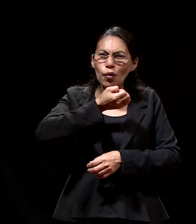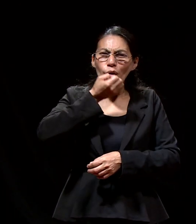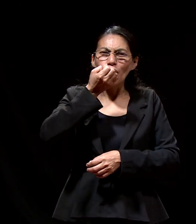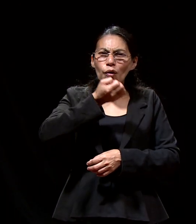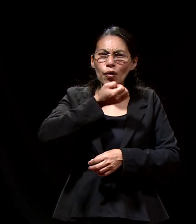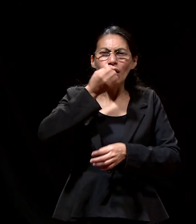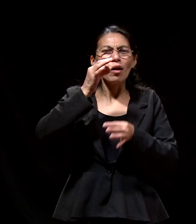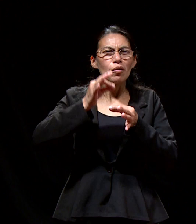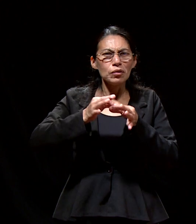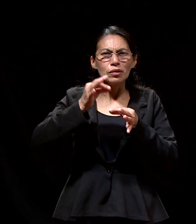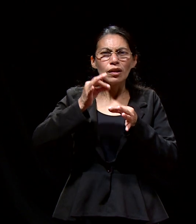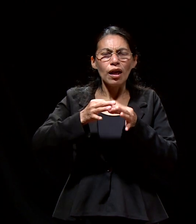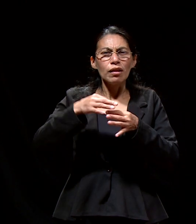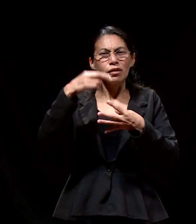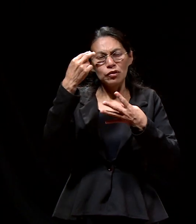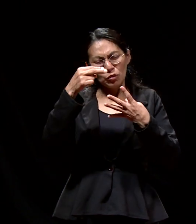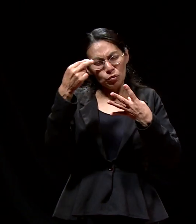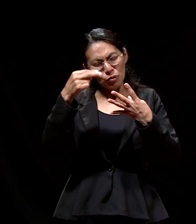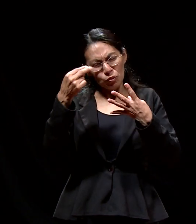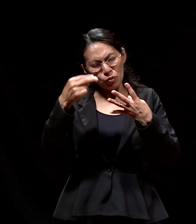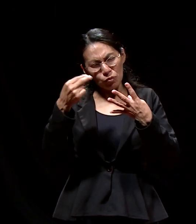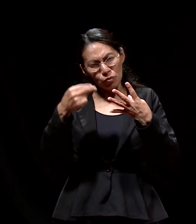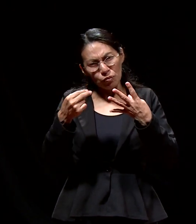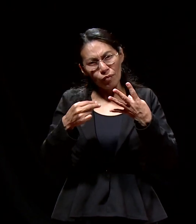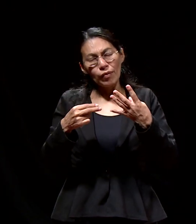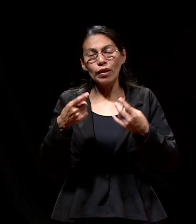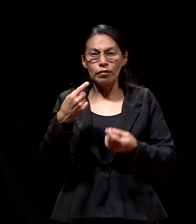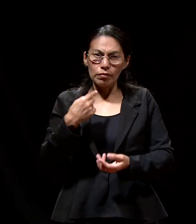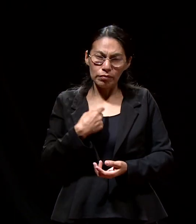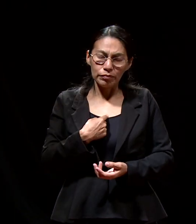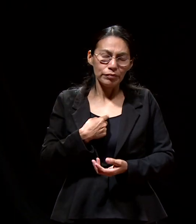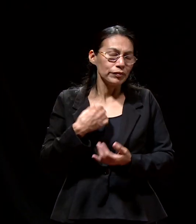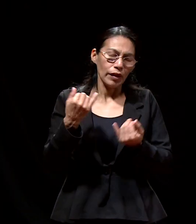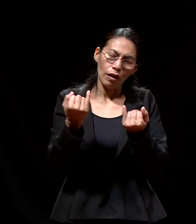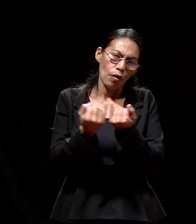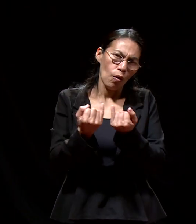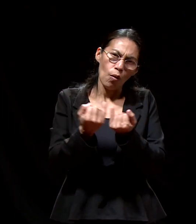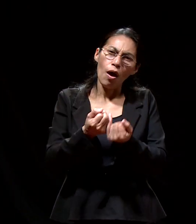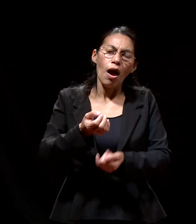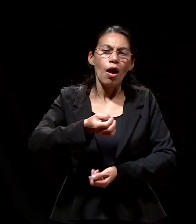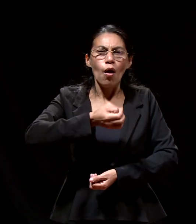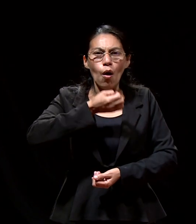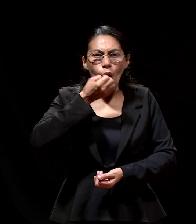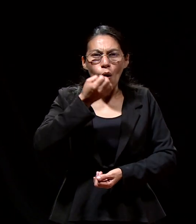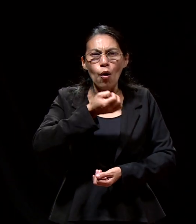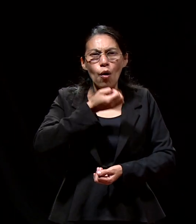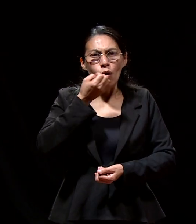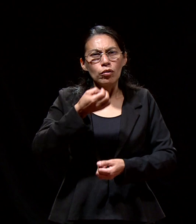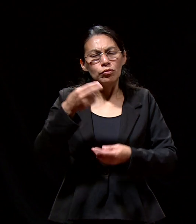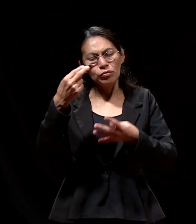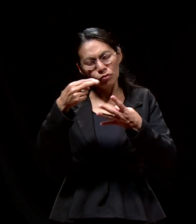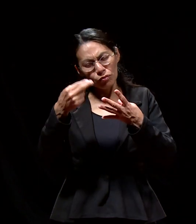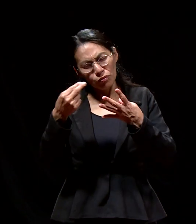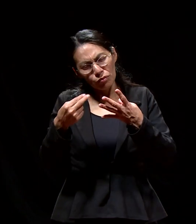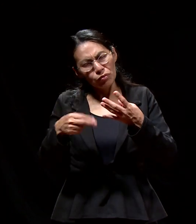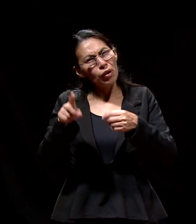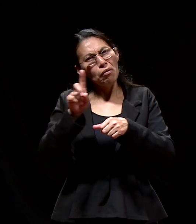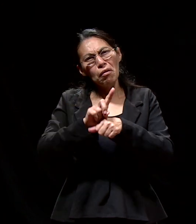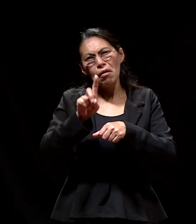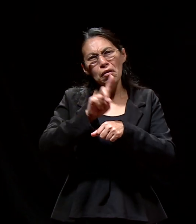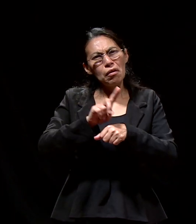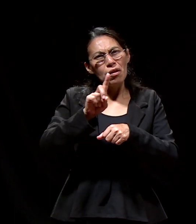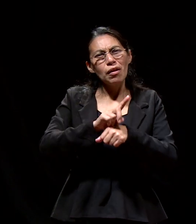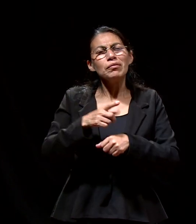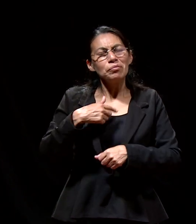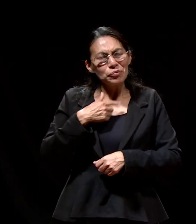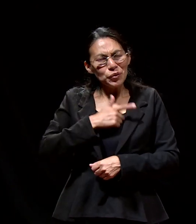por nombre todos los días y yo me uno también en estas oraciones oro por ustedes